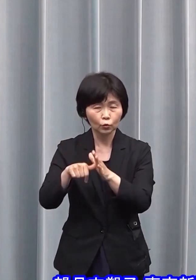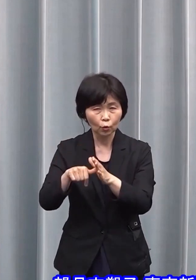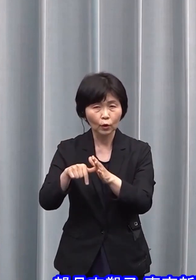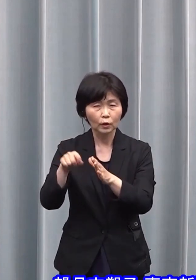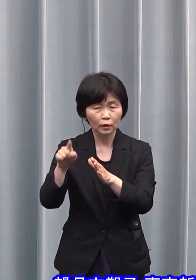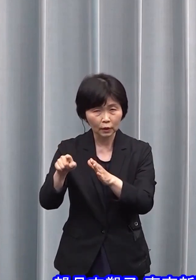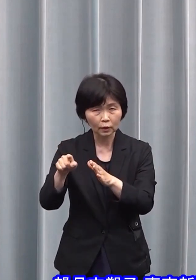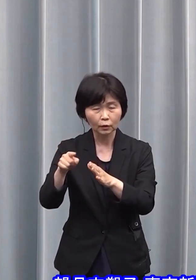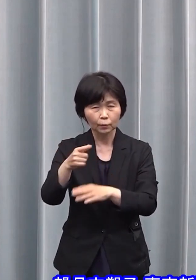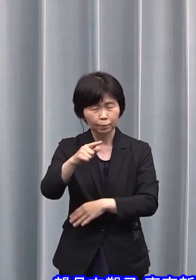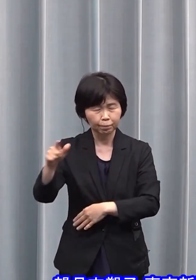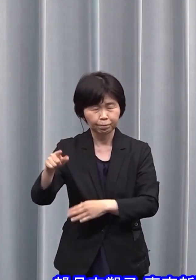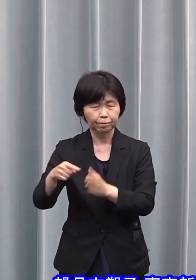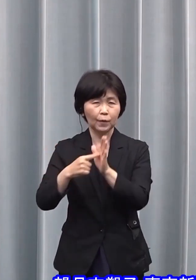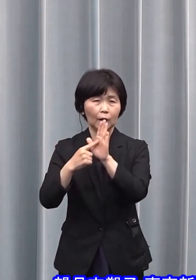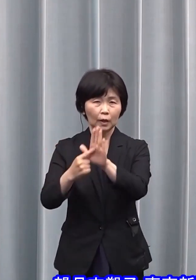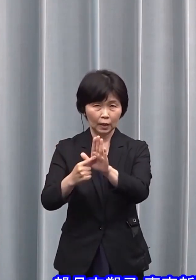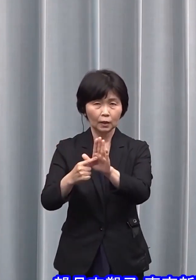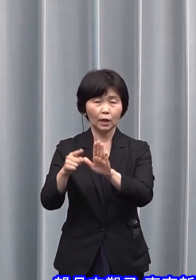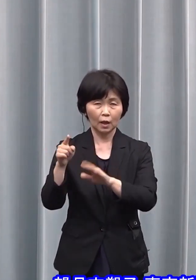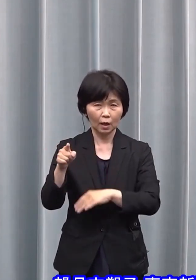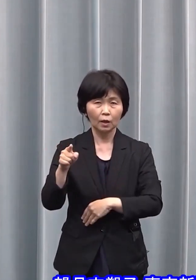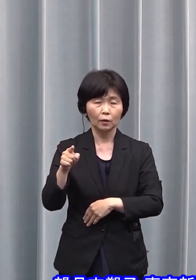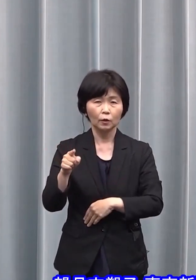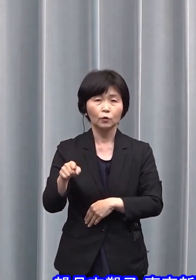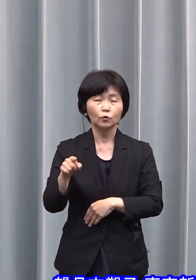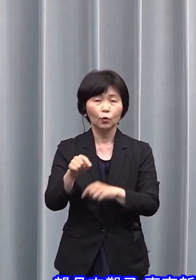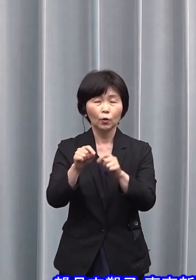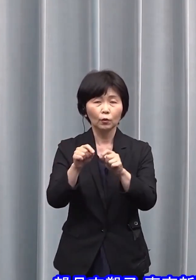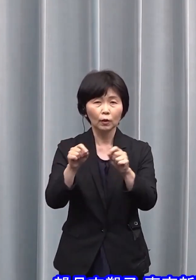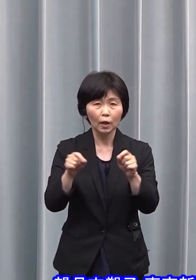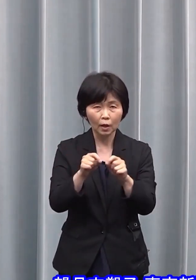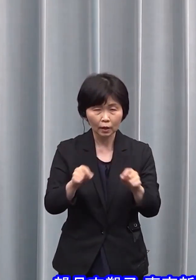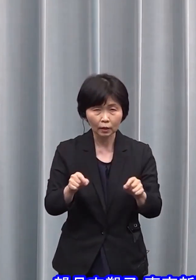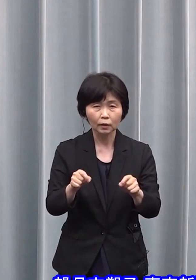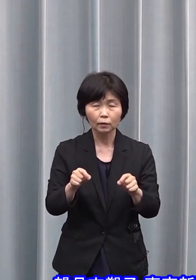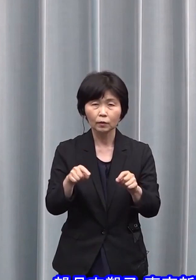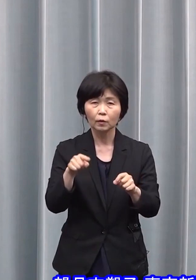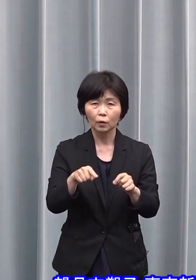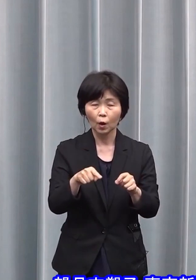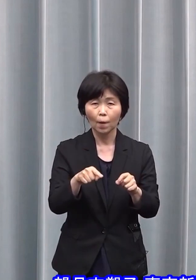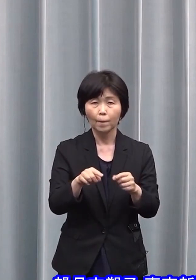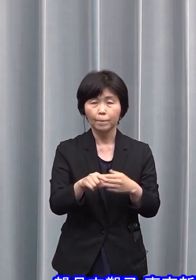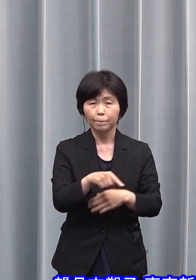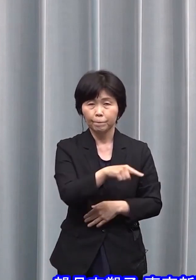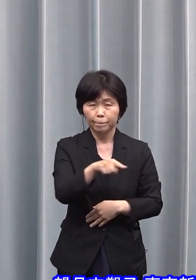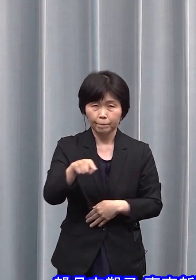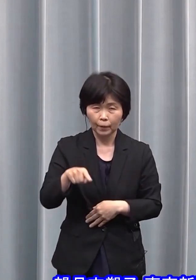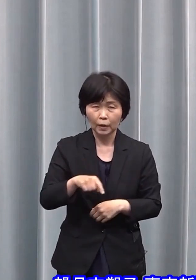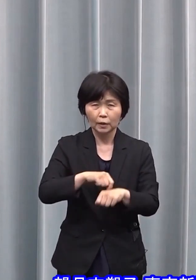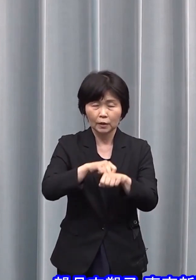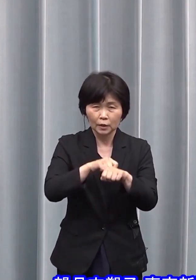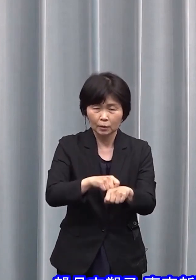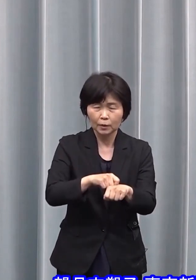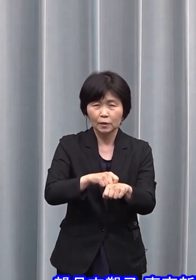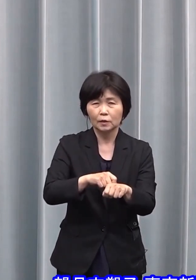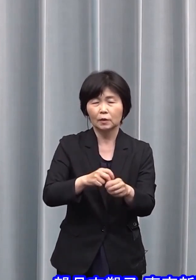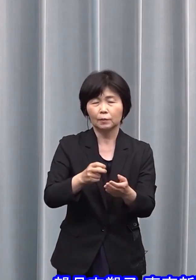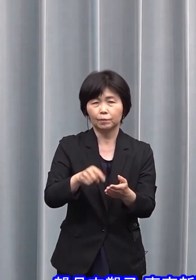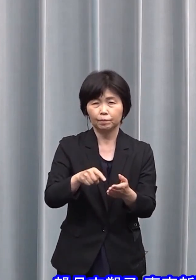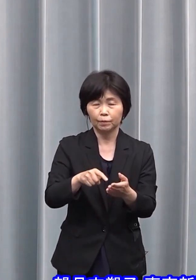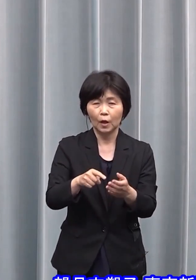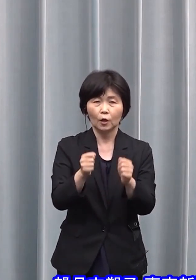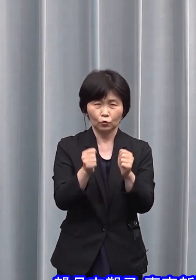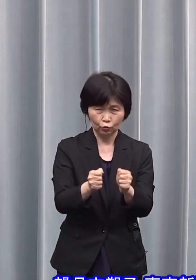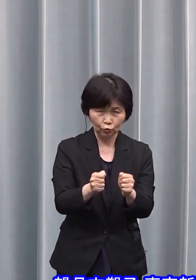庁等々が掲げて、これによってこれまで在留特別許可で仮放免状態だった方が厳しい規制を受けて収容